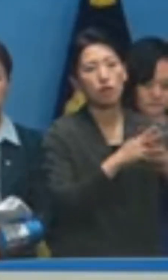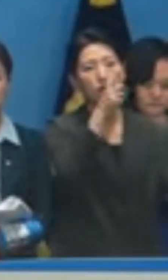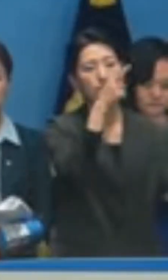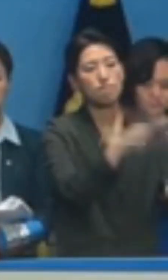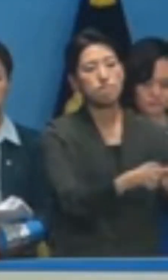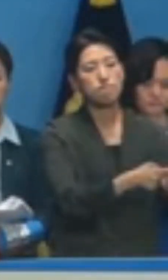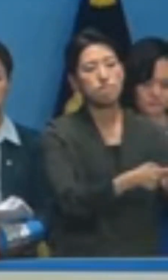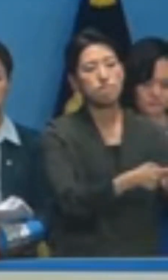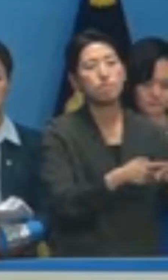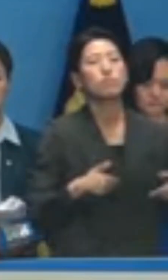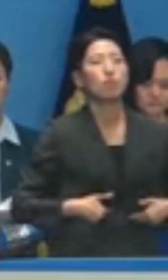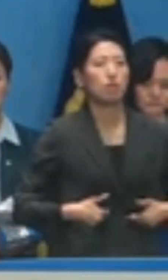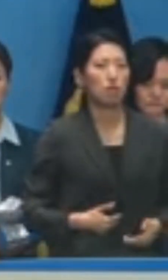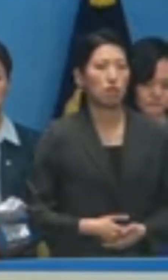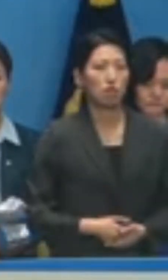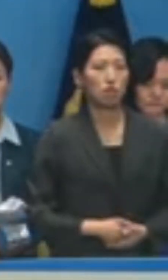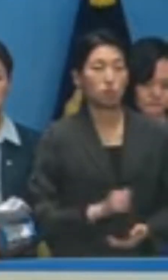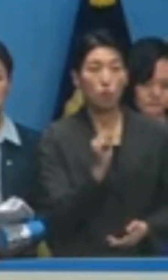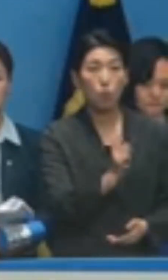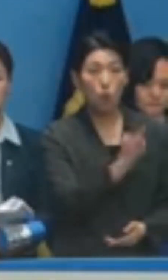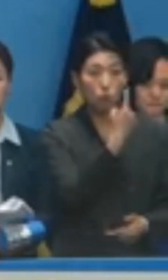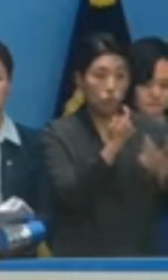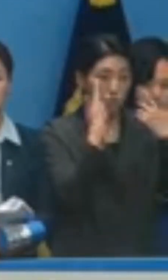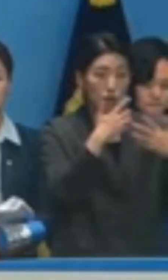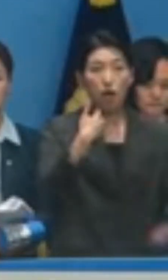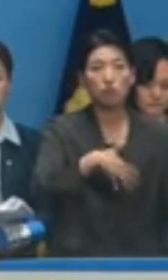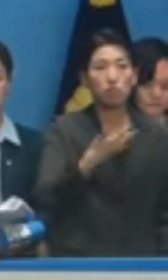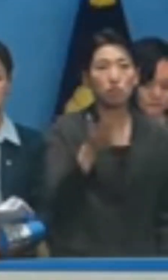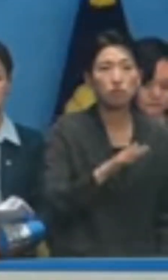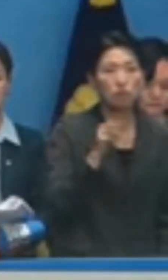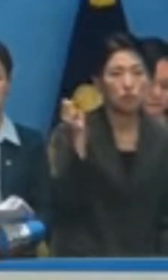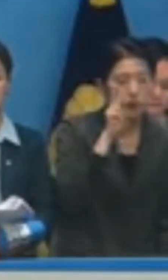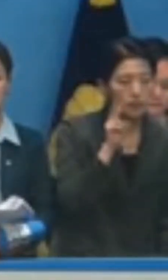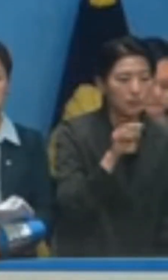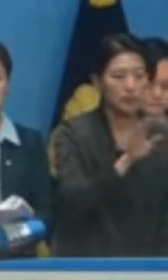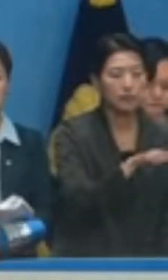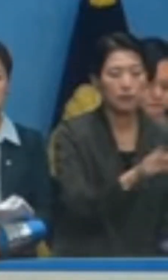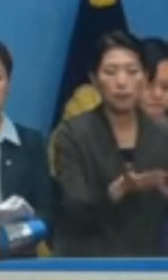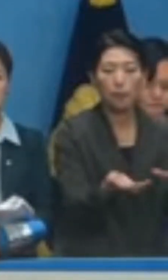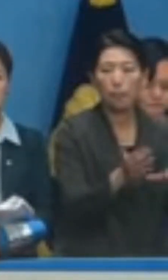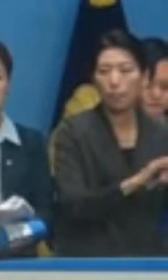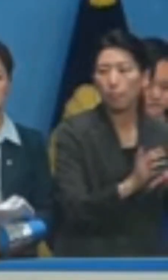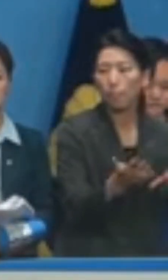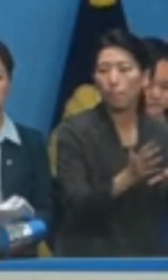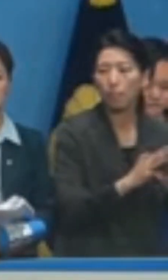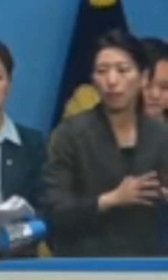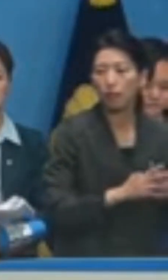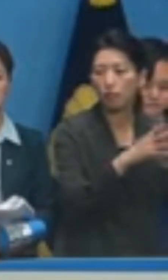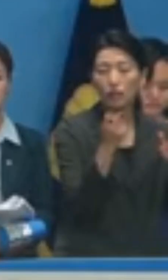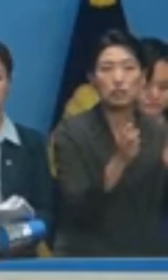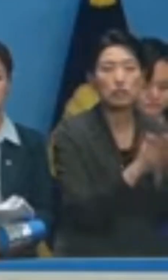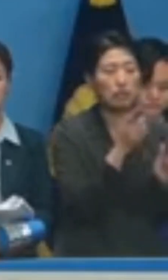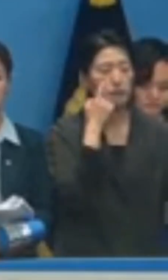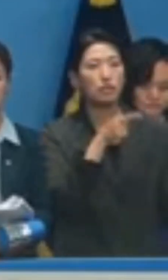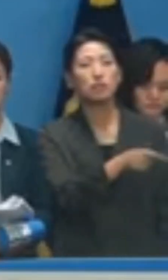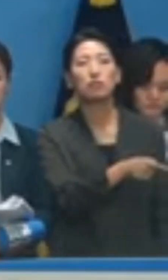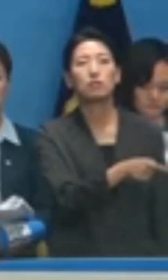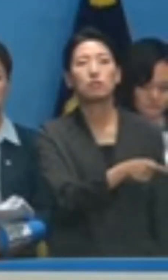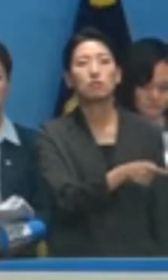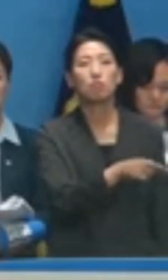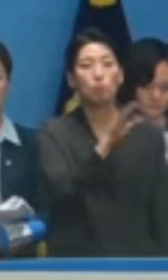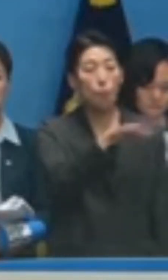사고의 정확한 원인이 밝혀지지 않았음에도 불구하고 배매무기 공사를 강행하려는 움직임이 있습니다. 이는